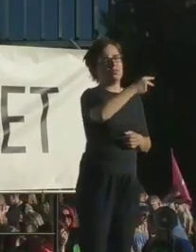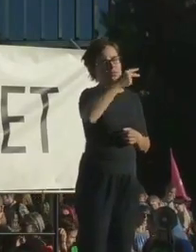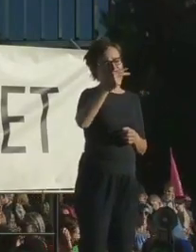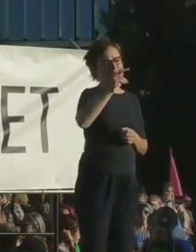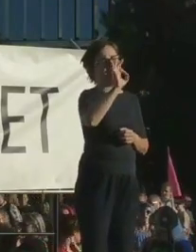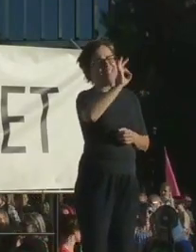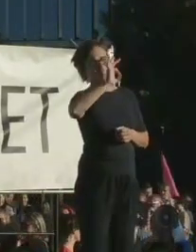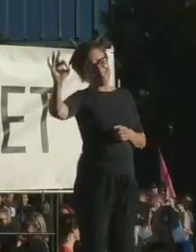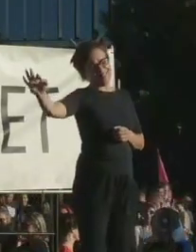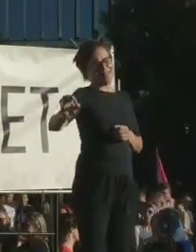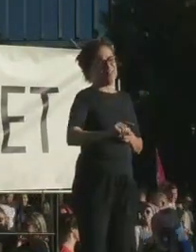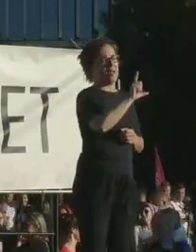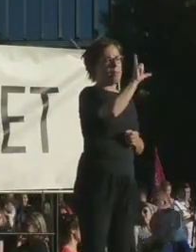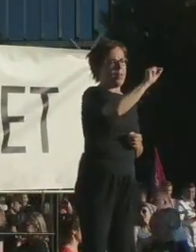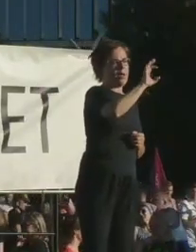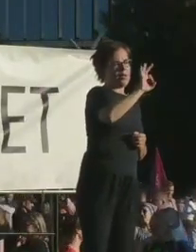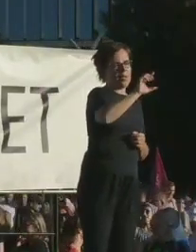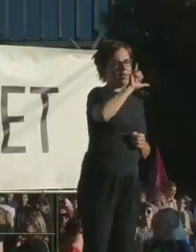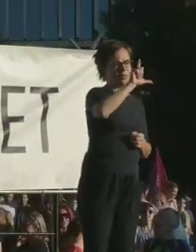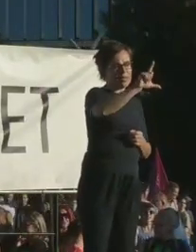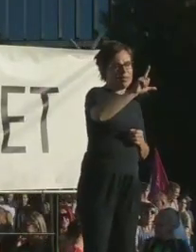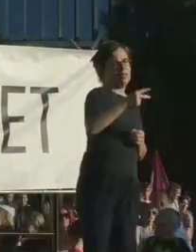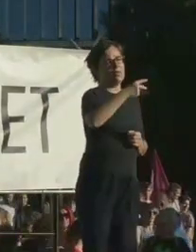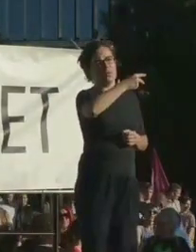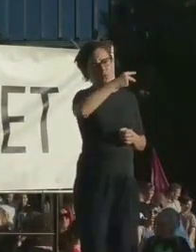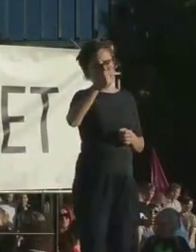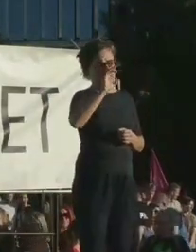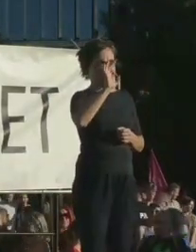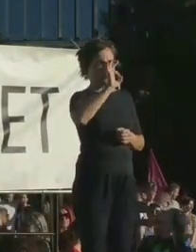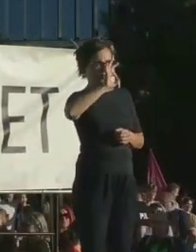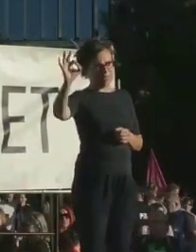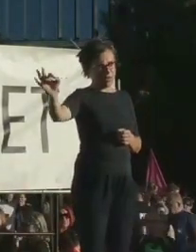PSL to zbiór zer!